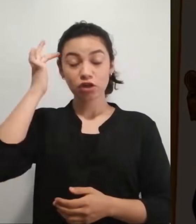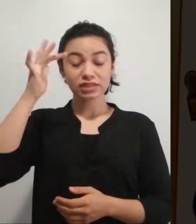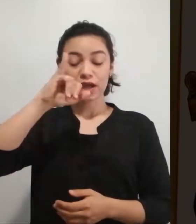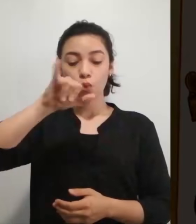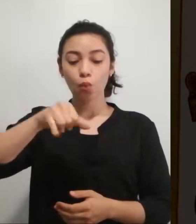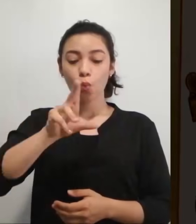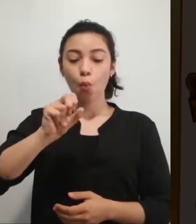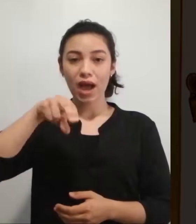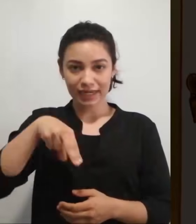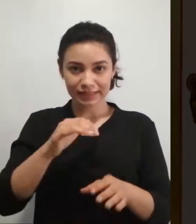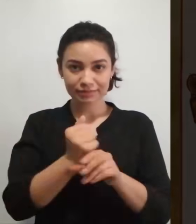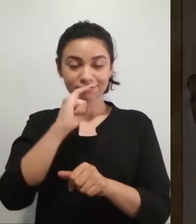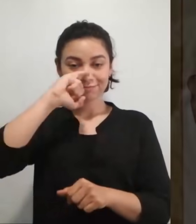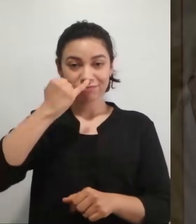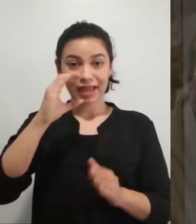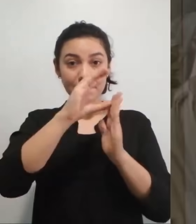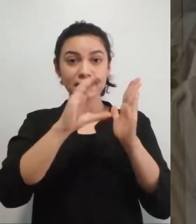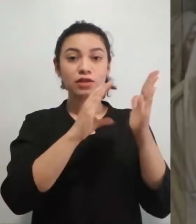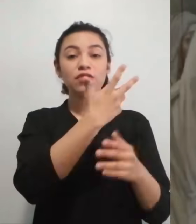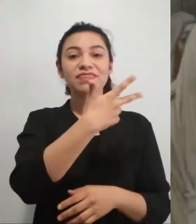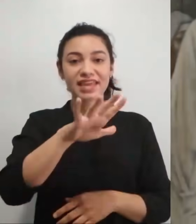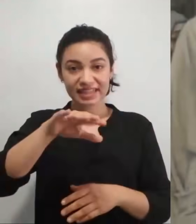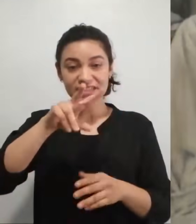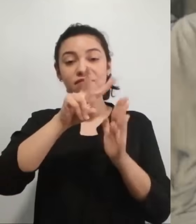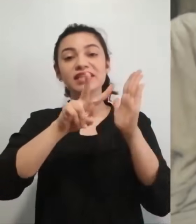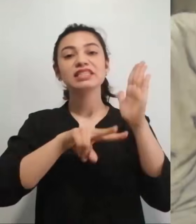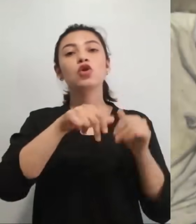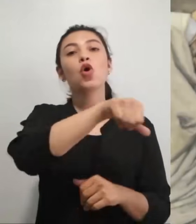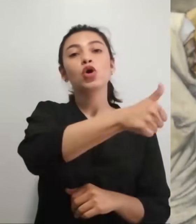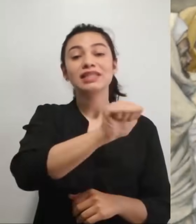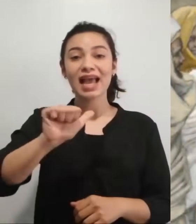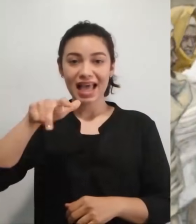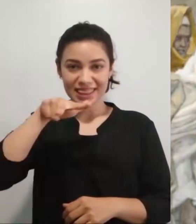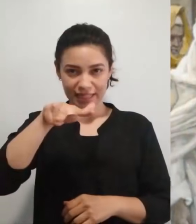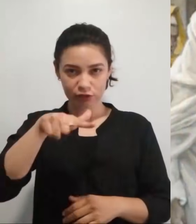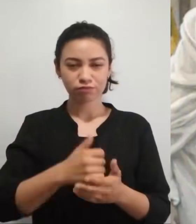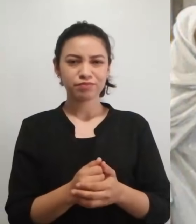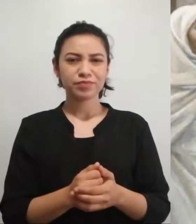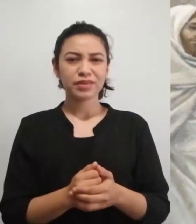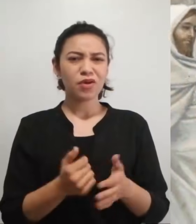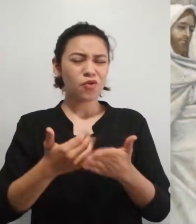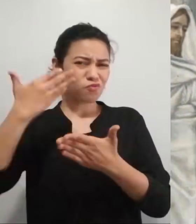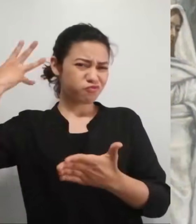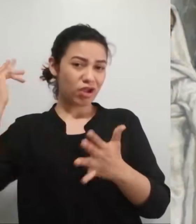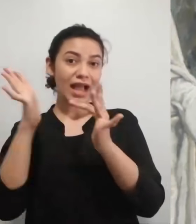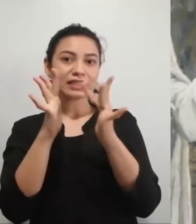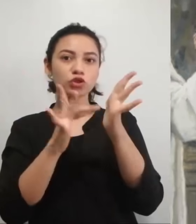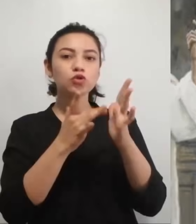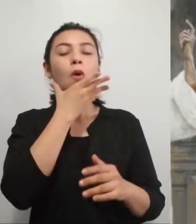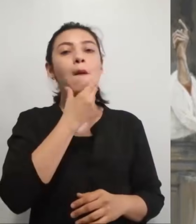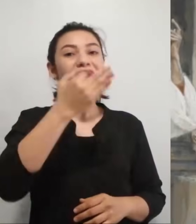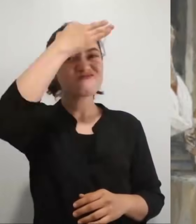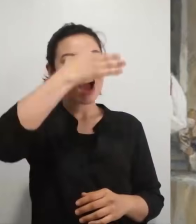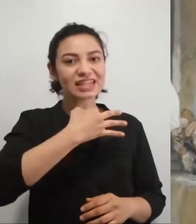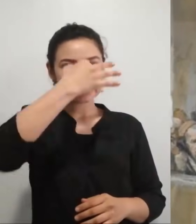versículos del 11 al 18. En aquel tiempo Jesús dijo a los fariseos, Yo soy el Buen Pastor.